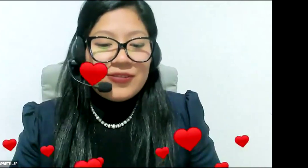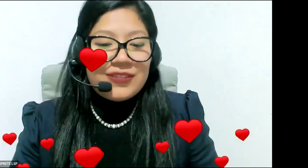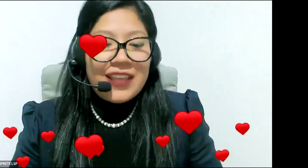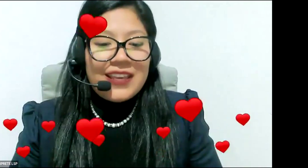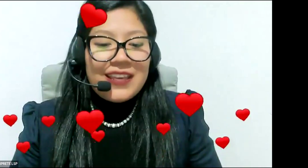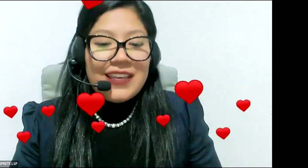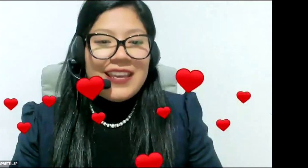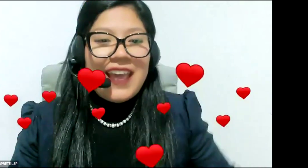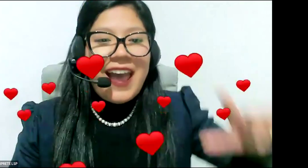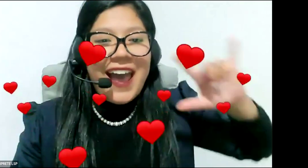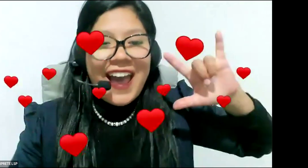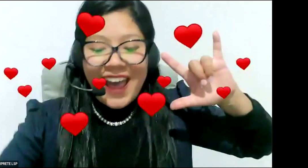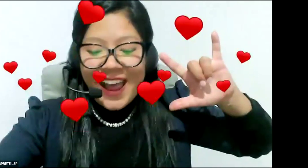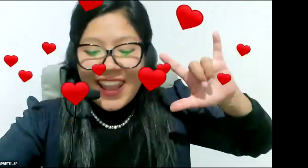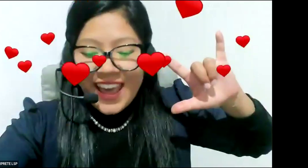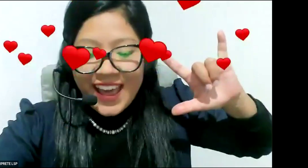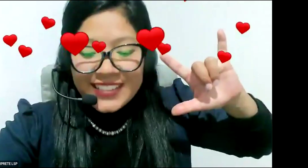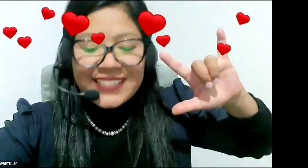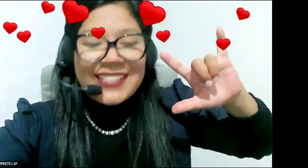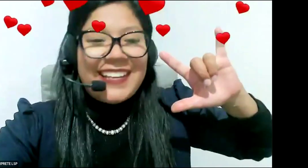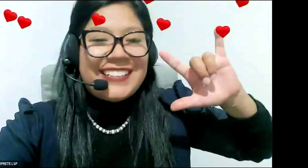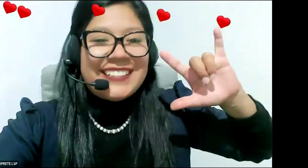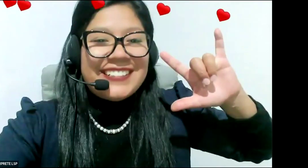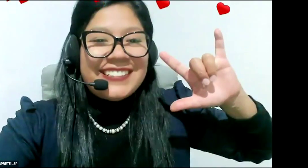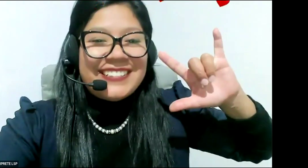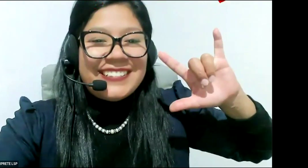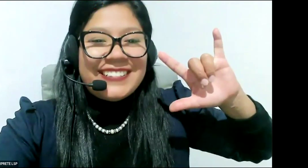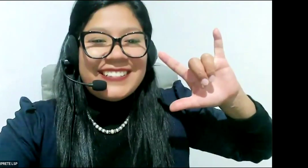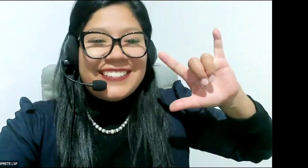2 y a las